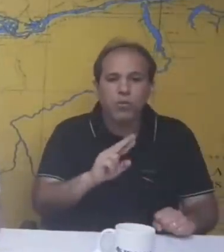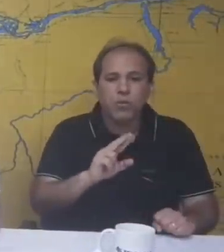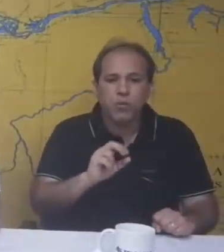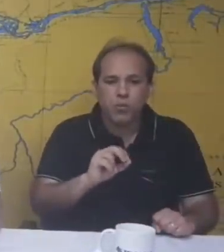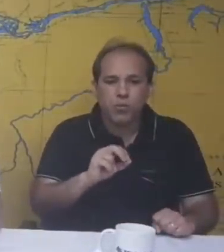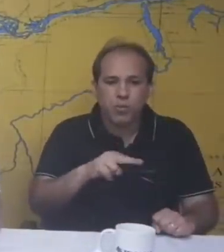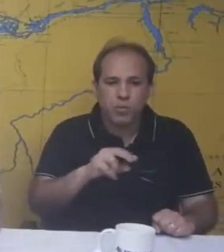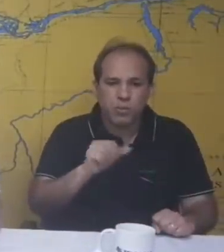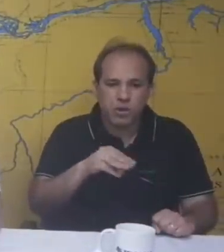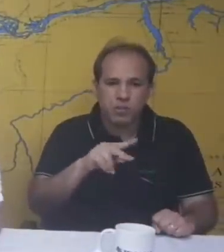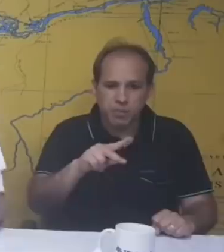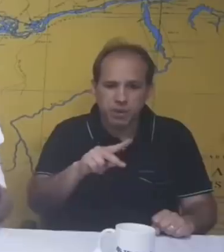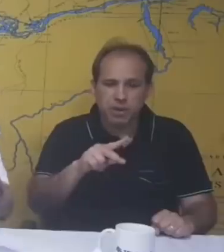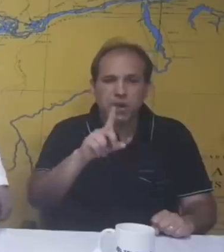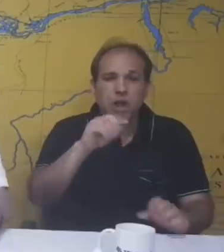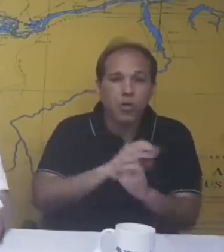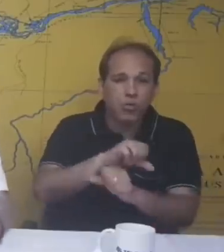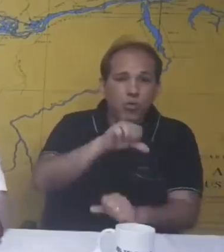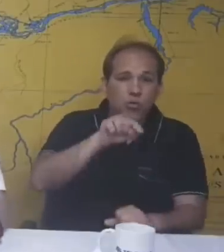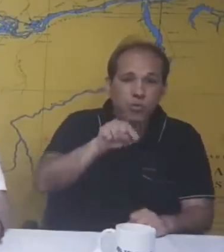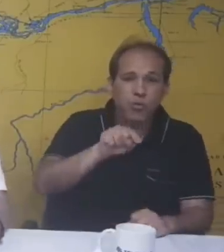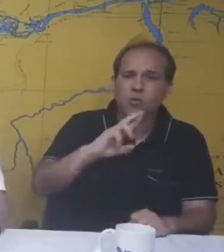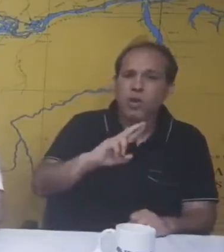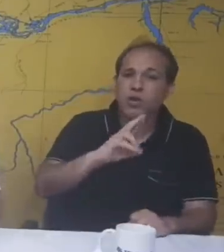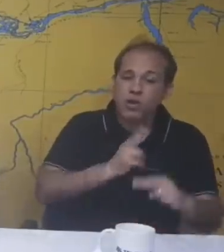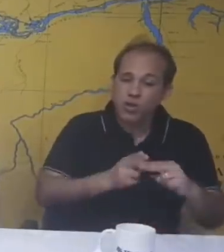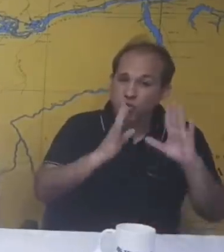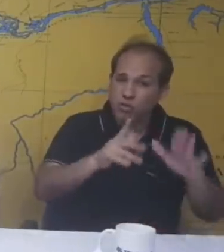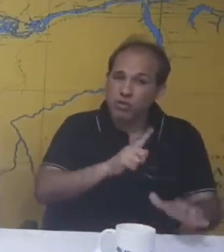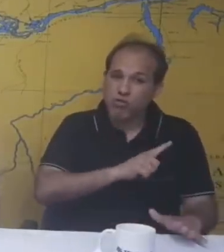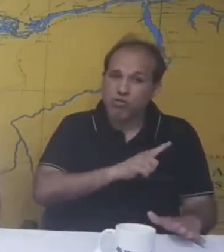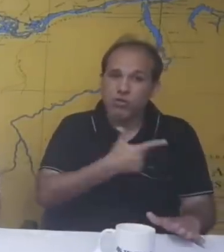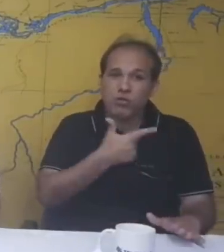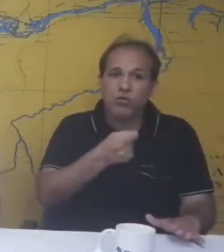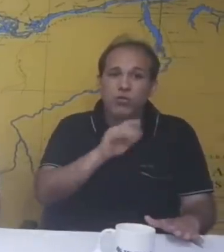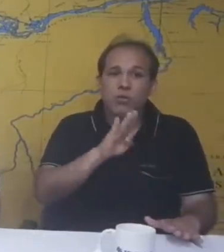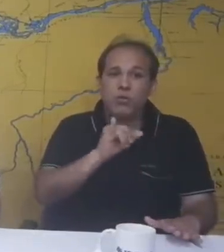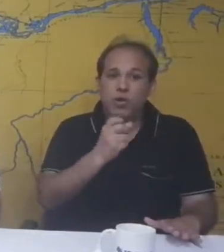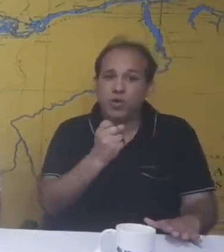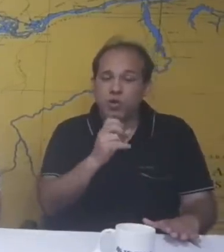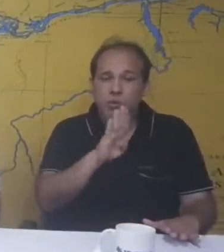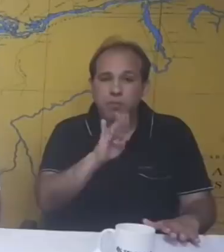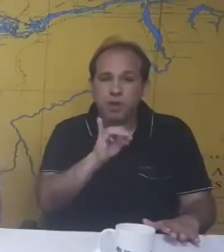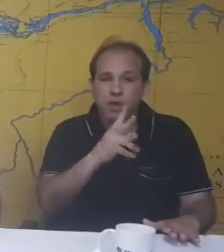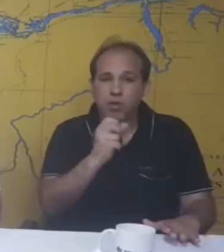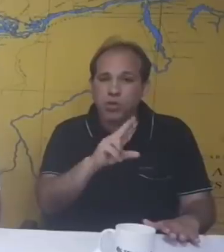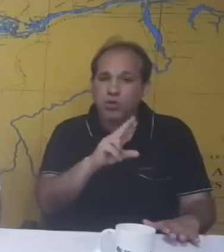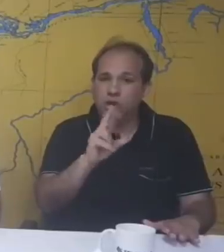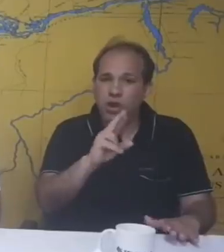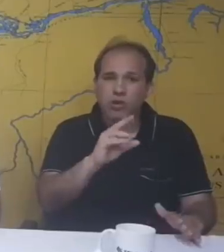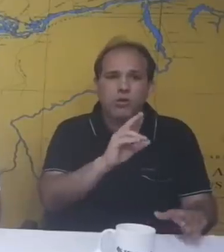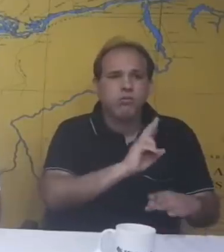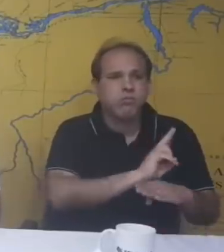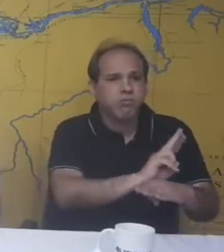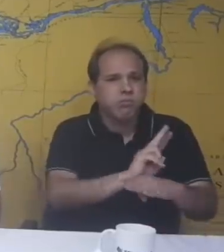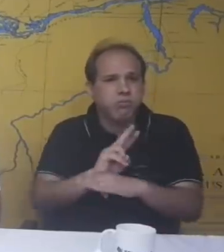de R$ 9 mil. A Caixa já tem 20 bilhões de reais de financiamento para